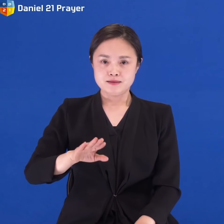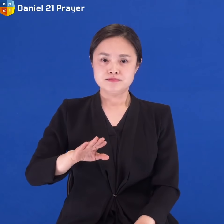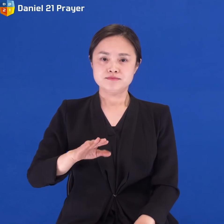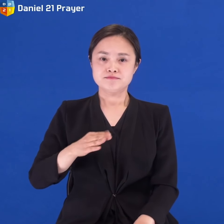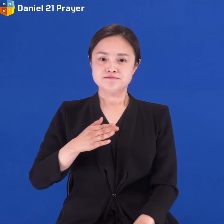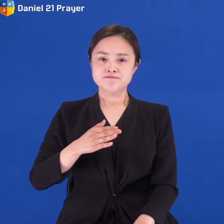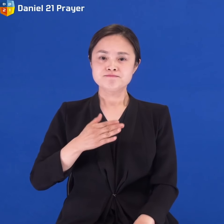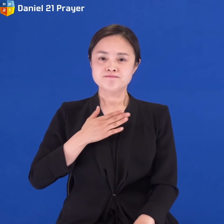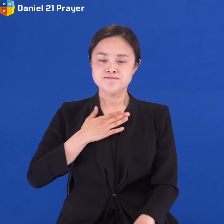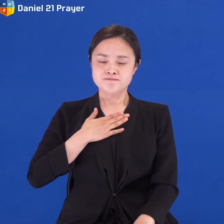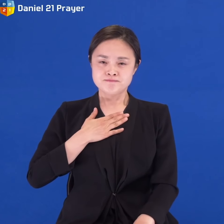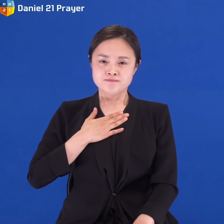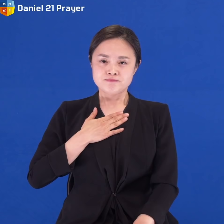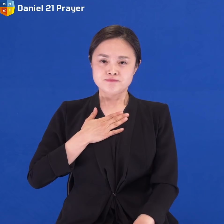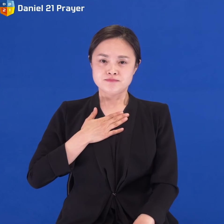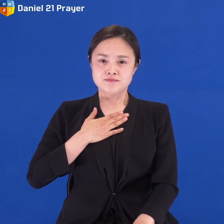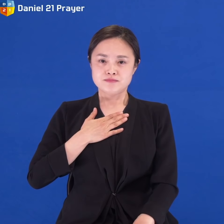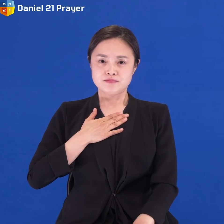사실은